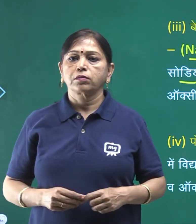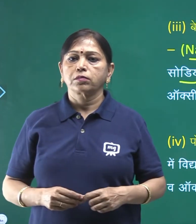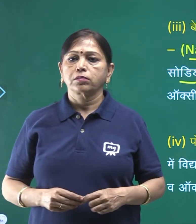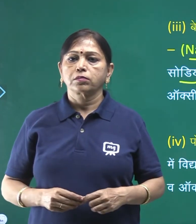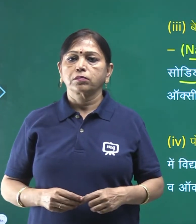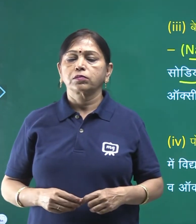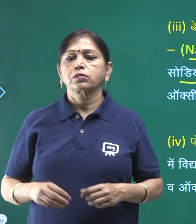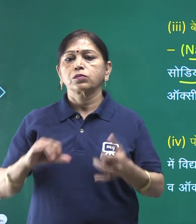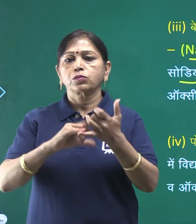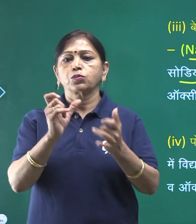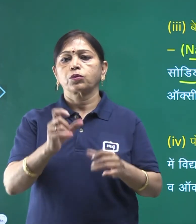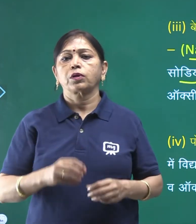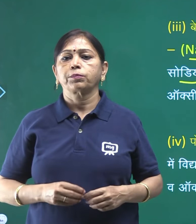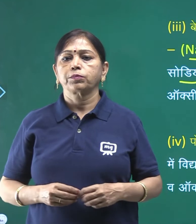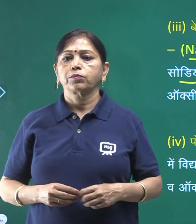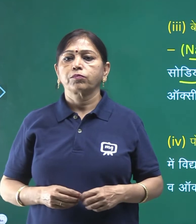सोडियम